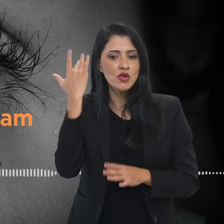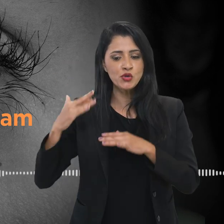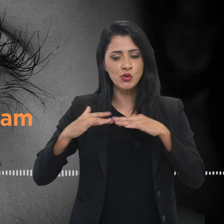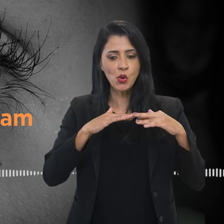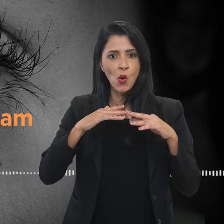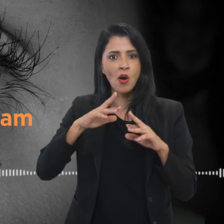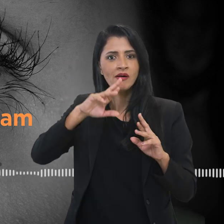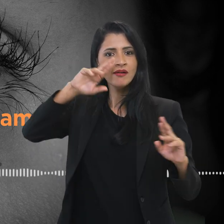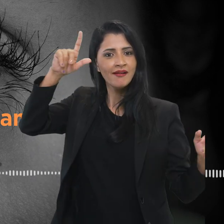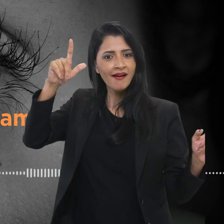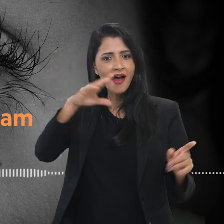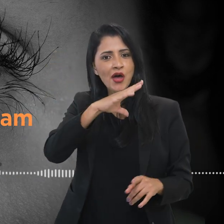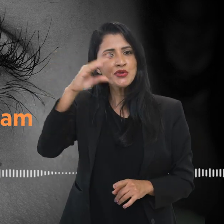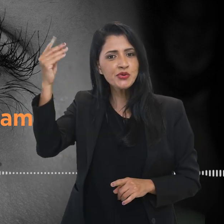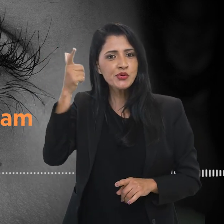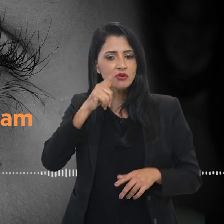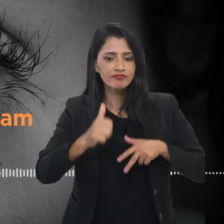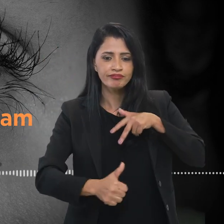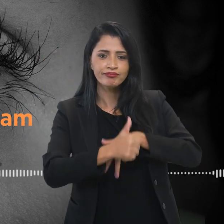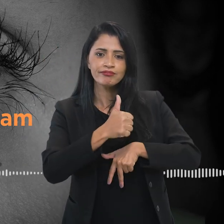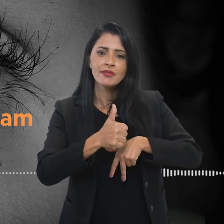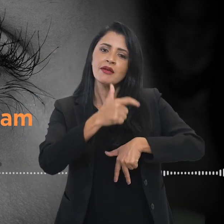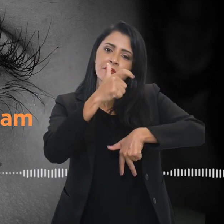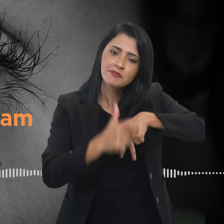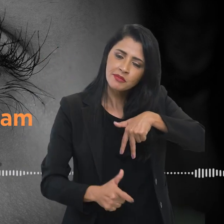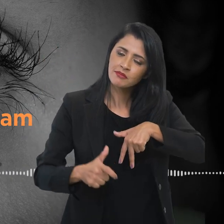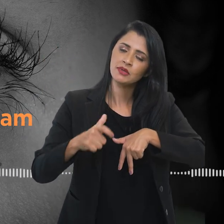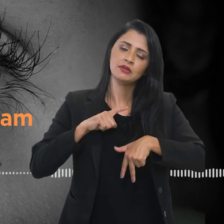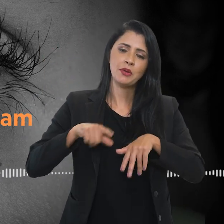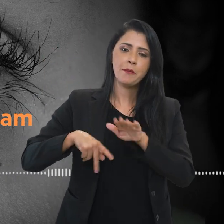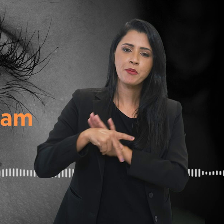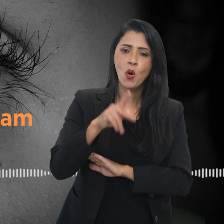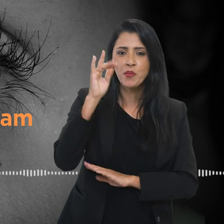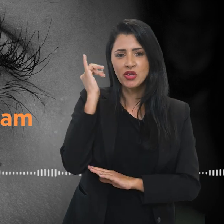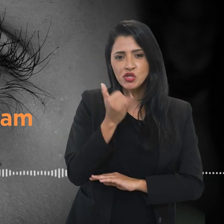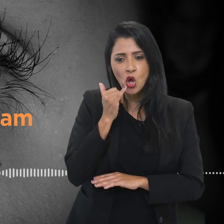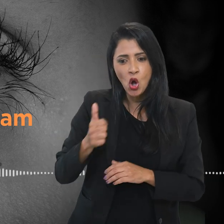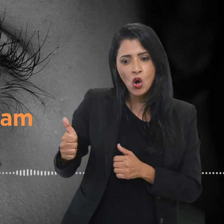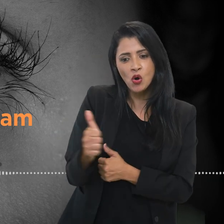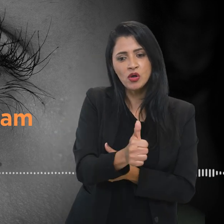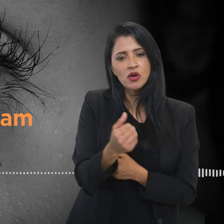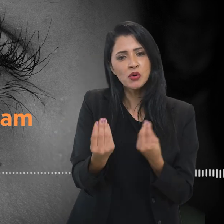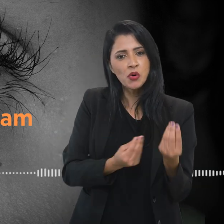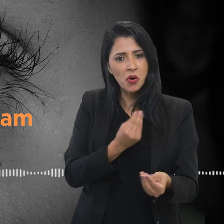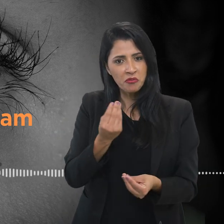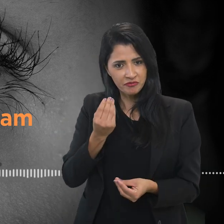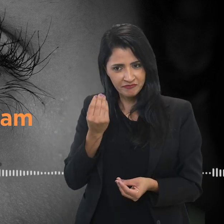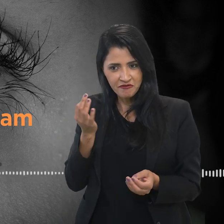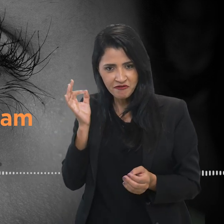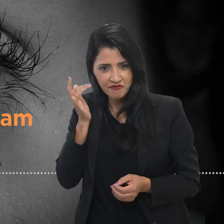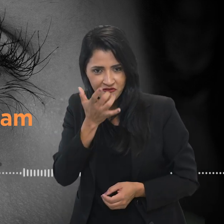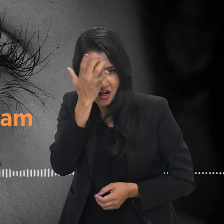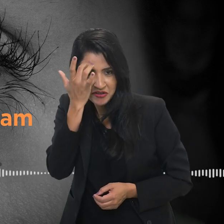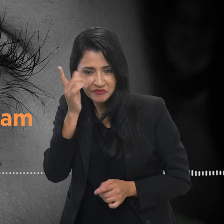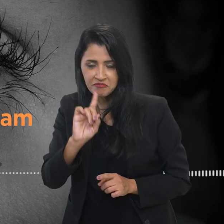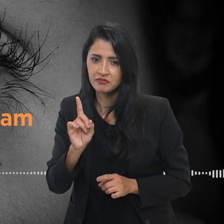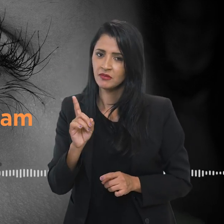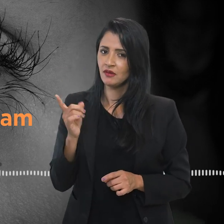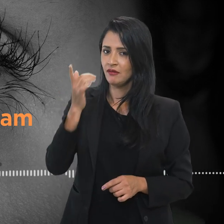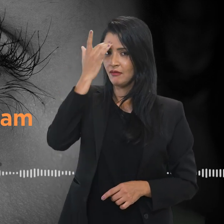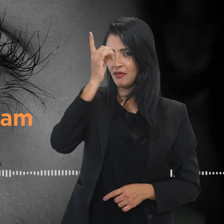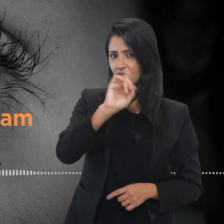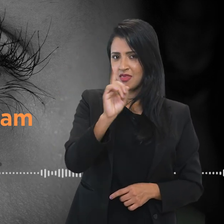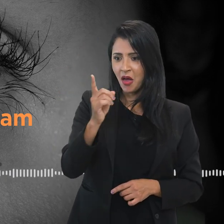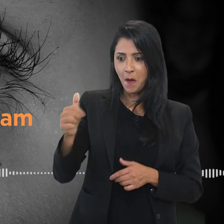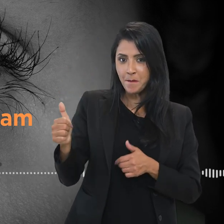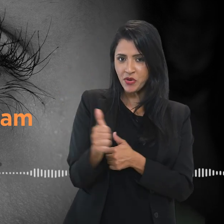E aí, Simone, como é que foi encontrar pessoas neurodivergentes adultas e protagonistas de suas próprias histórias? Moleza, né? Olha, não